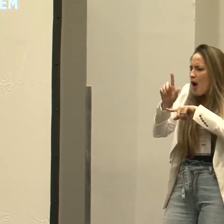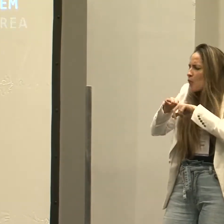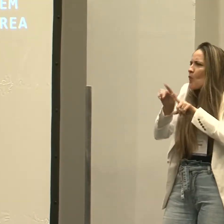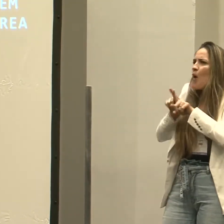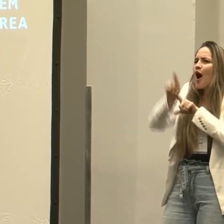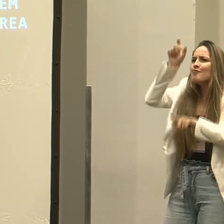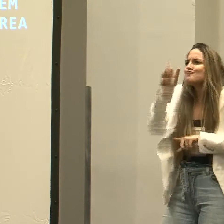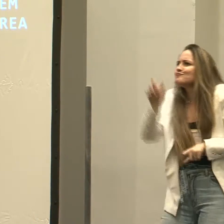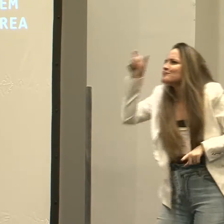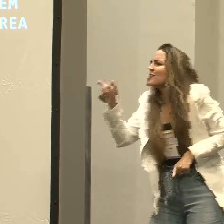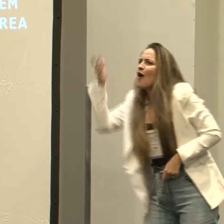sobre